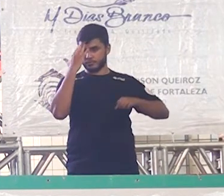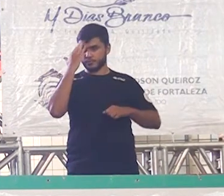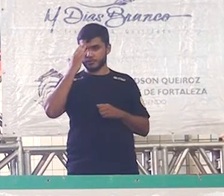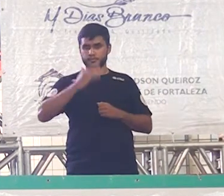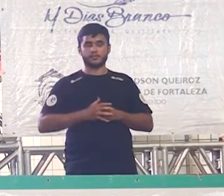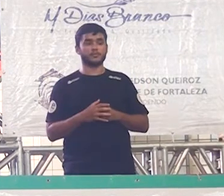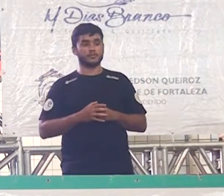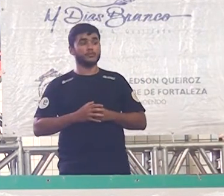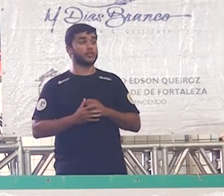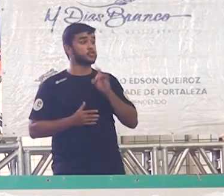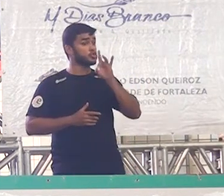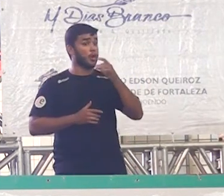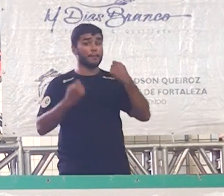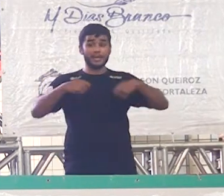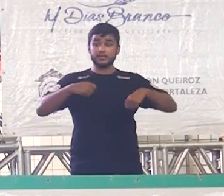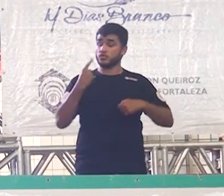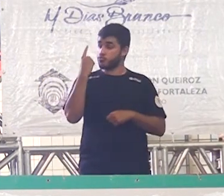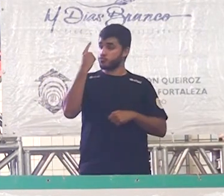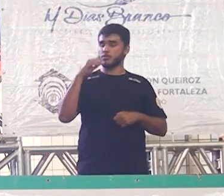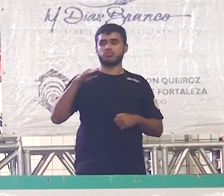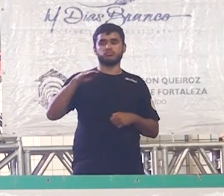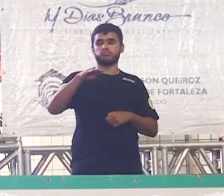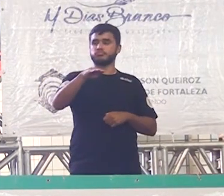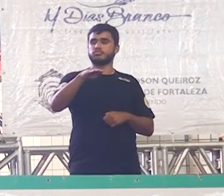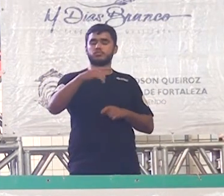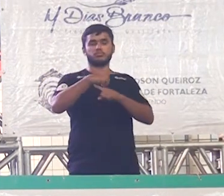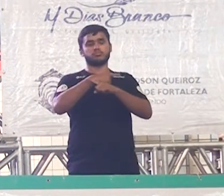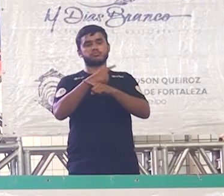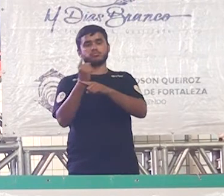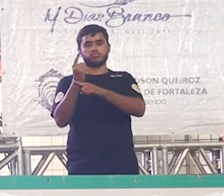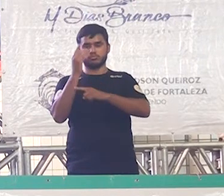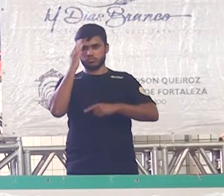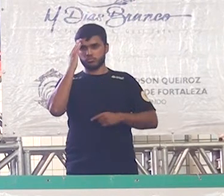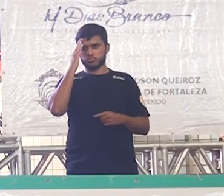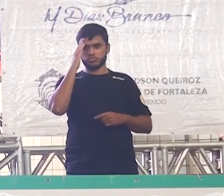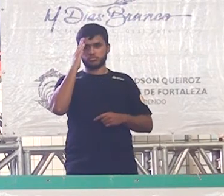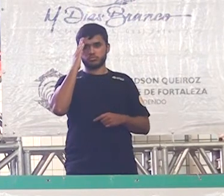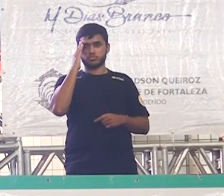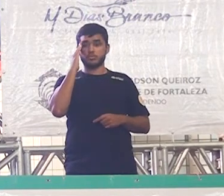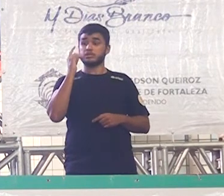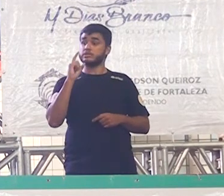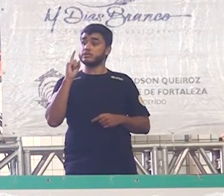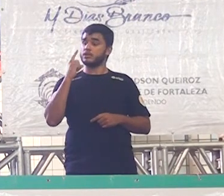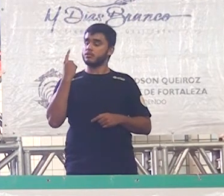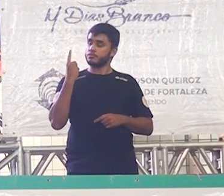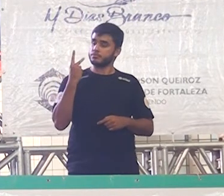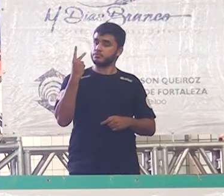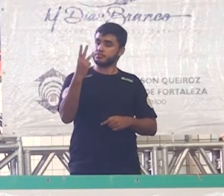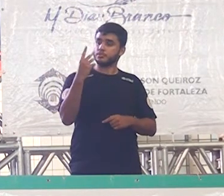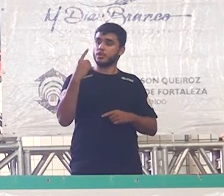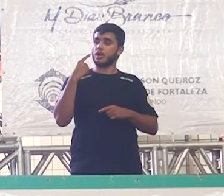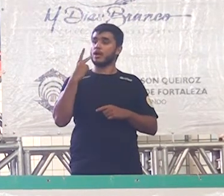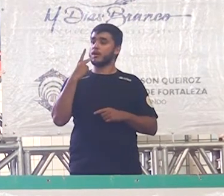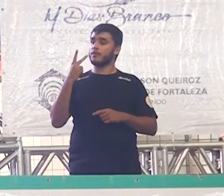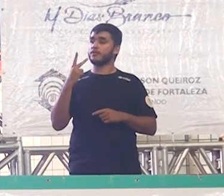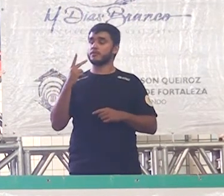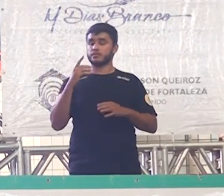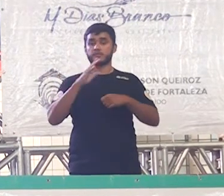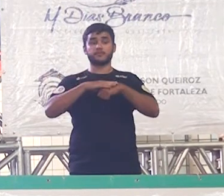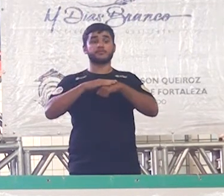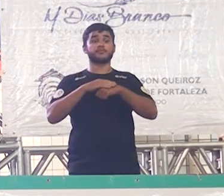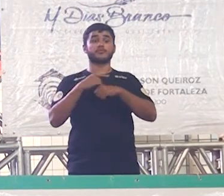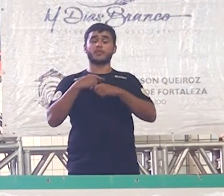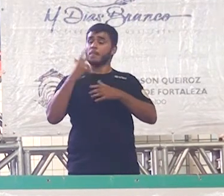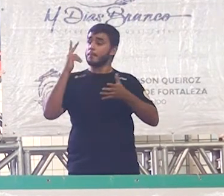Um único veículo em movimento uniforme, percorrendo 2 trechos com velocidades constantes diferentes. Nessa questão, a gente